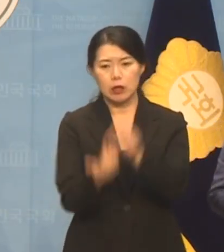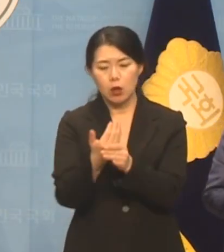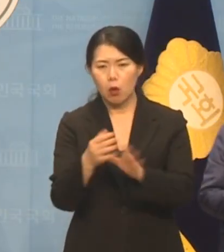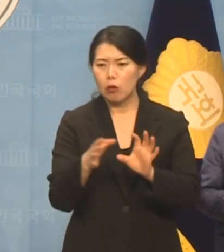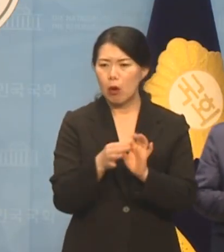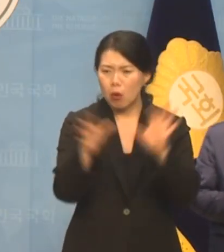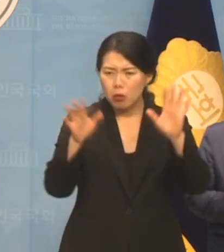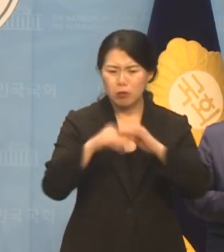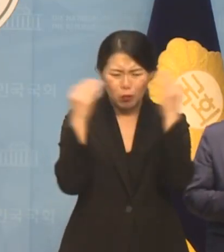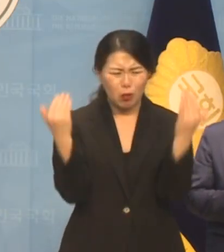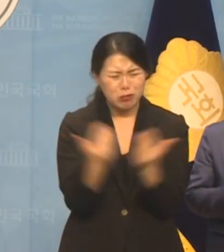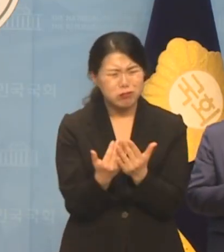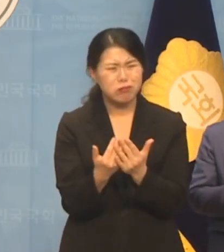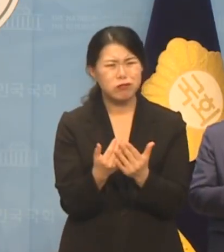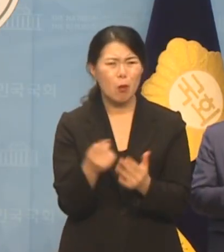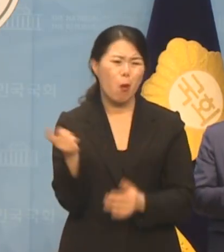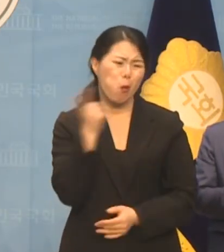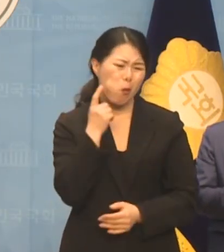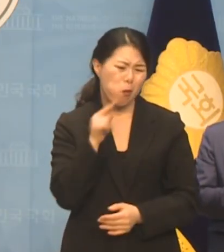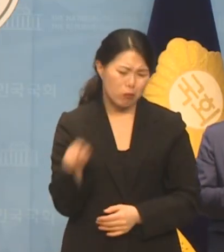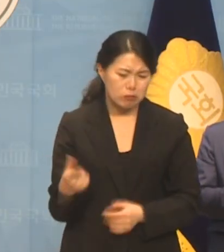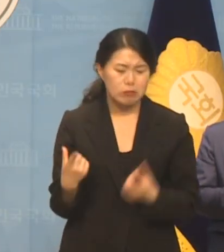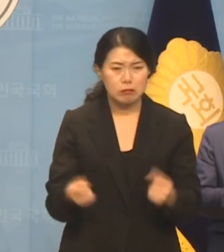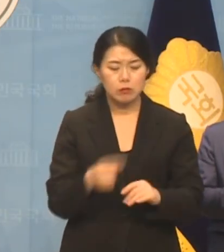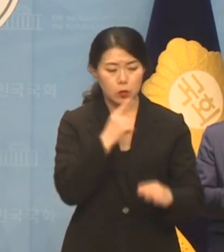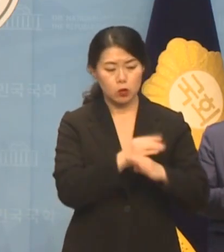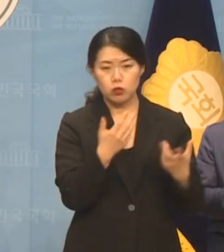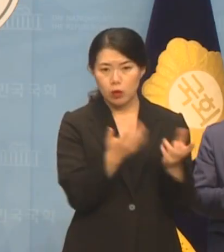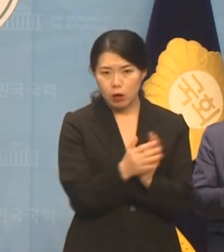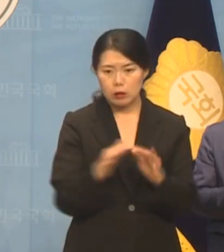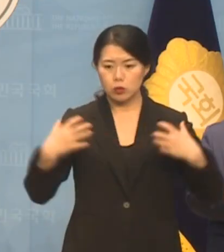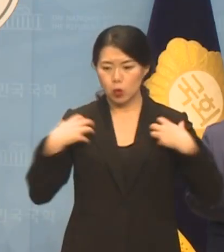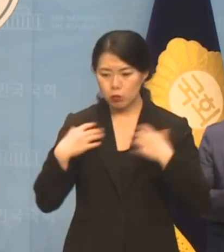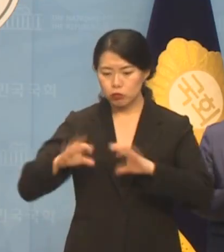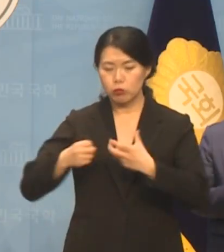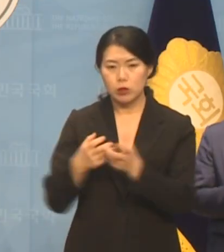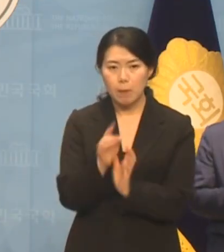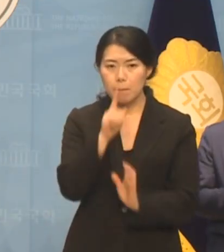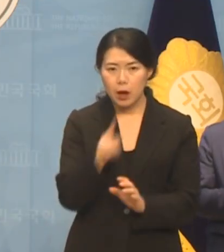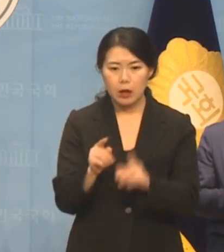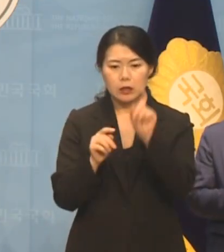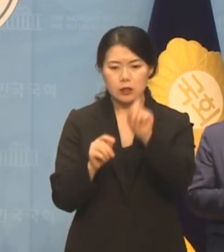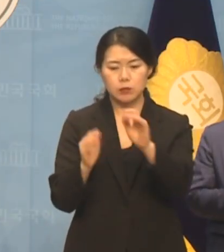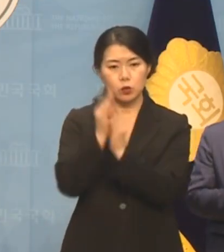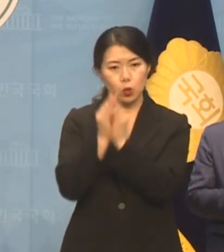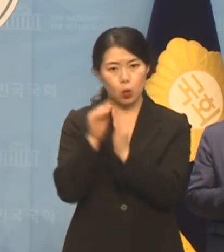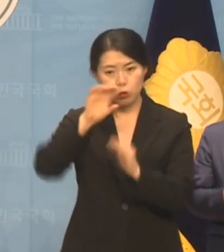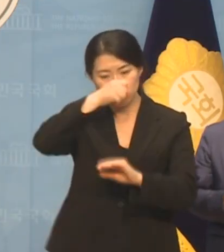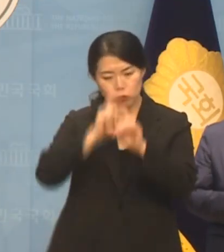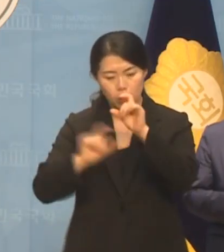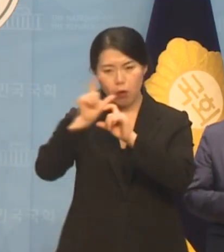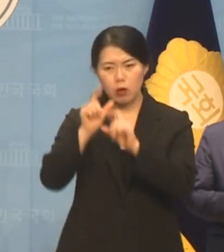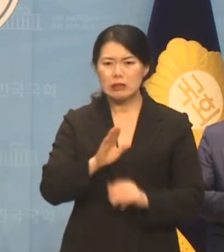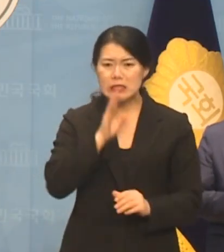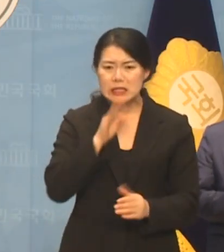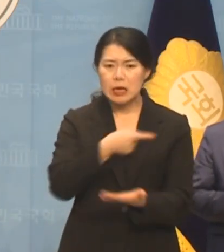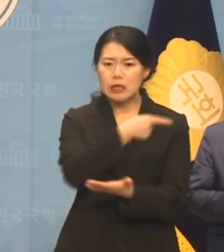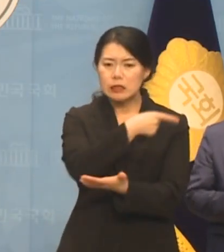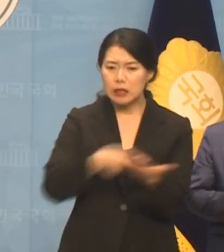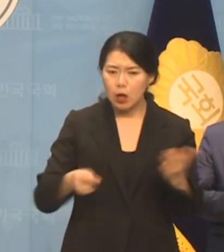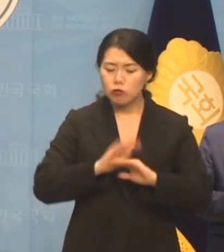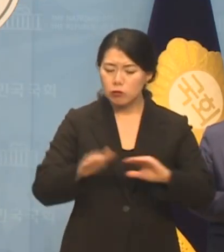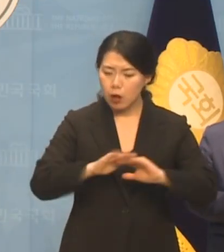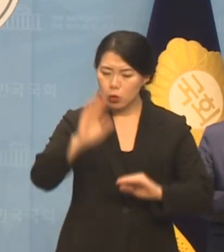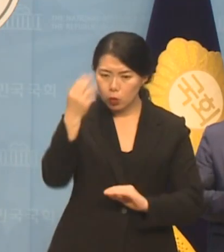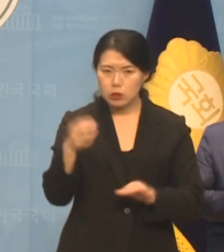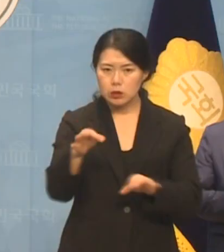끼워넣은 악의적인 허위 발언입니다. 더불어민주당은 정부와 국민의힘이 주장하는 10조 원 규모의 추경이 과연 재난을 수습하고